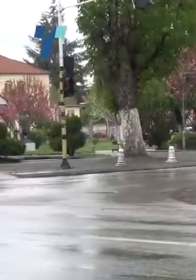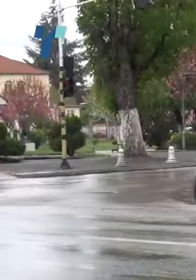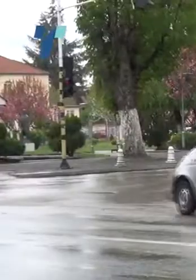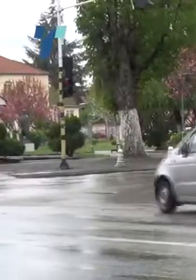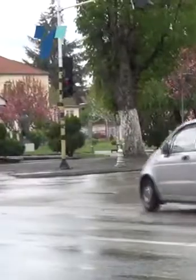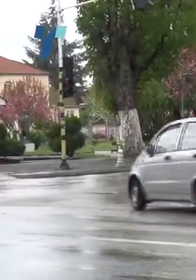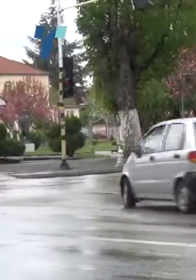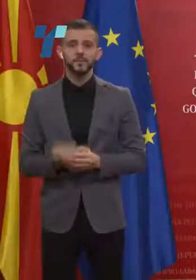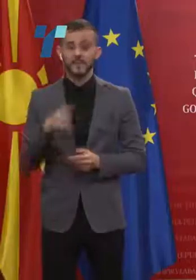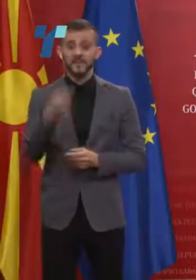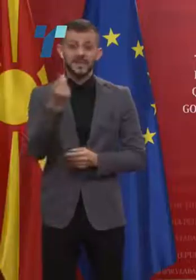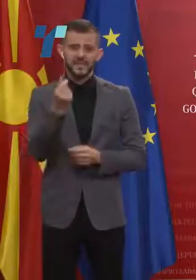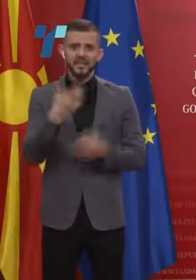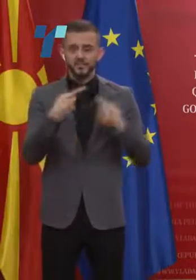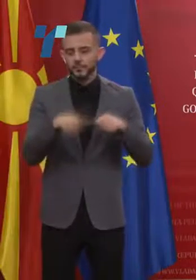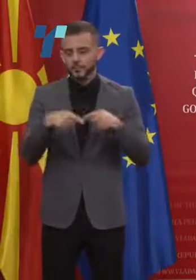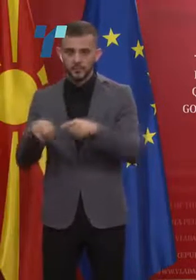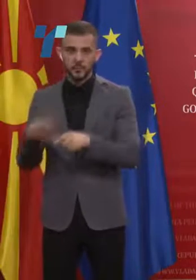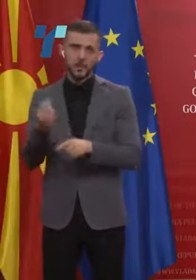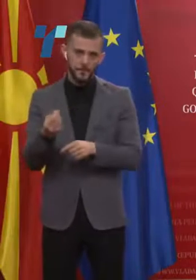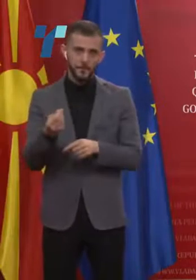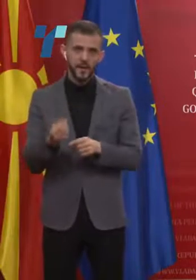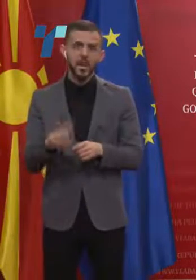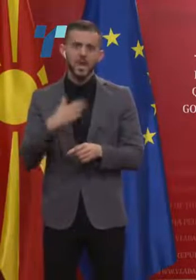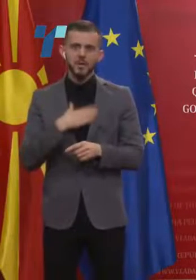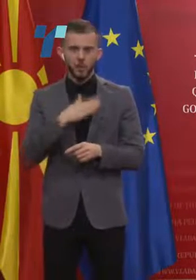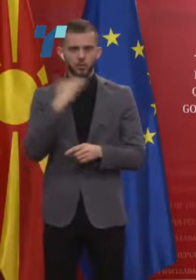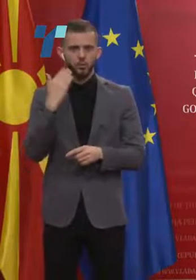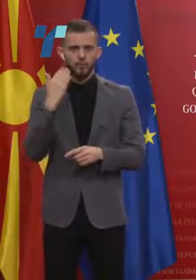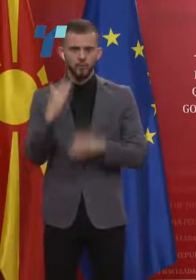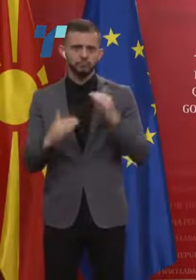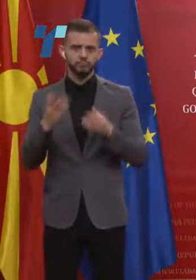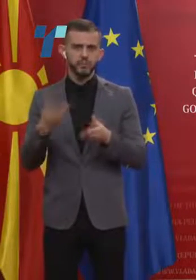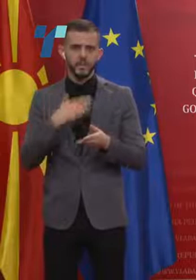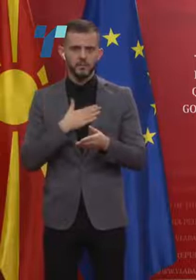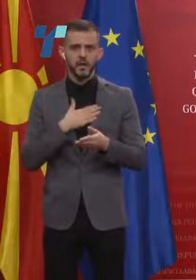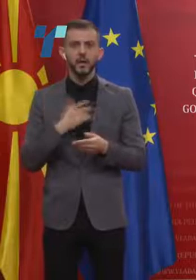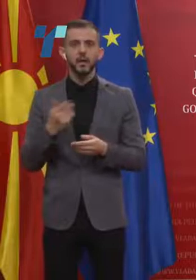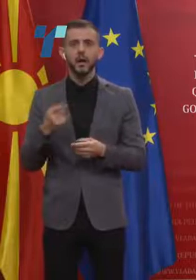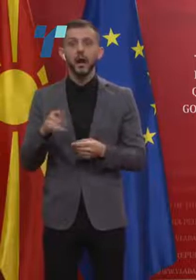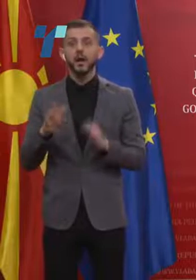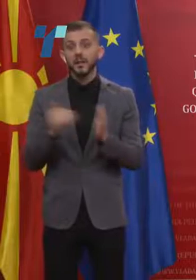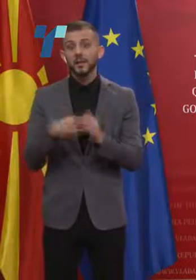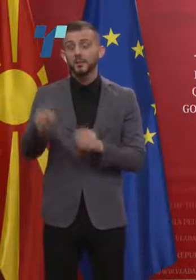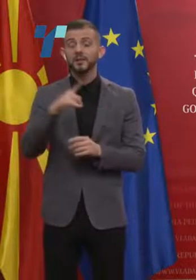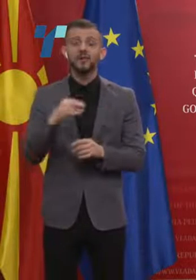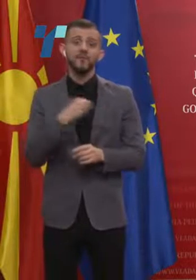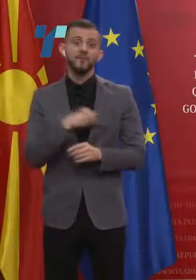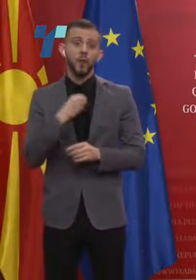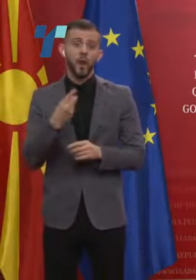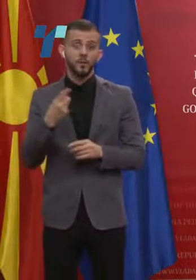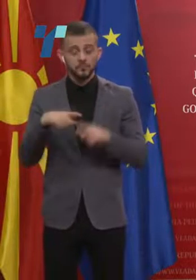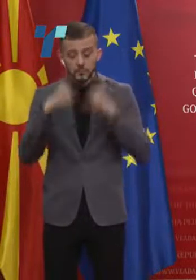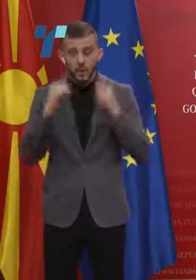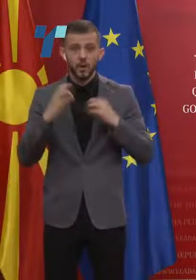инспекторат. Цените се различни, има доволни количини, снабдеността е доволна, треба само волја за носење и